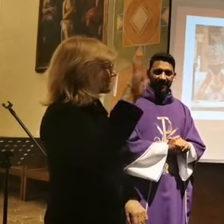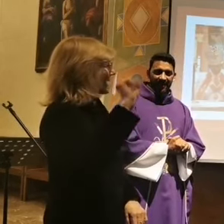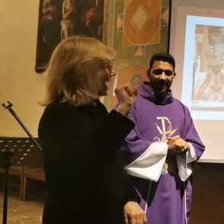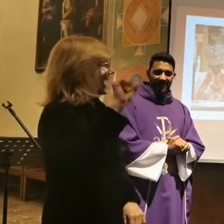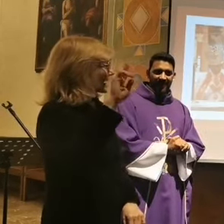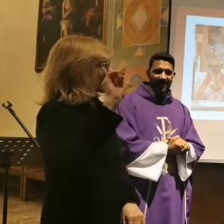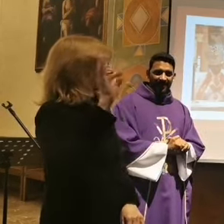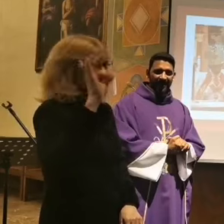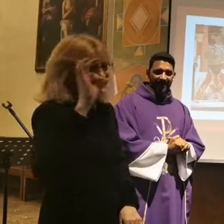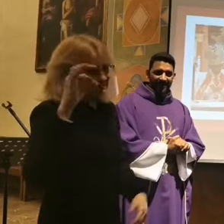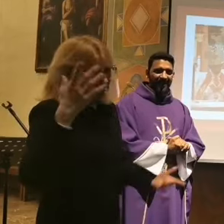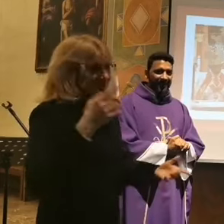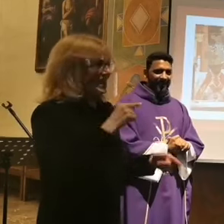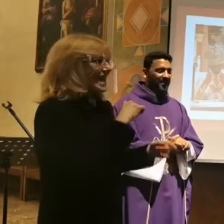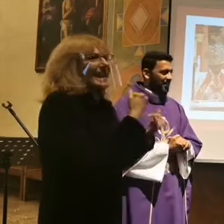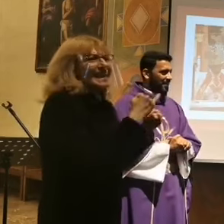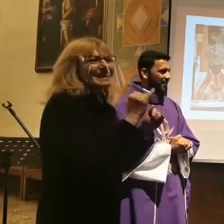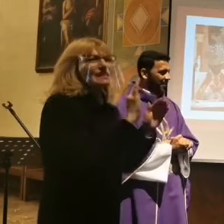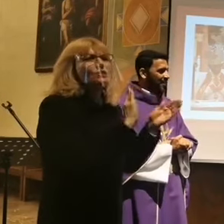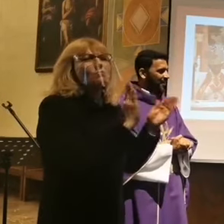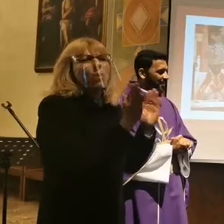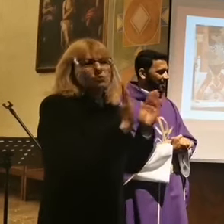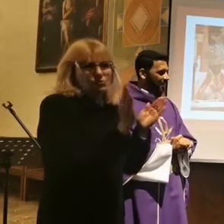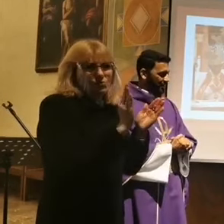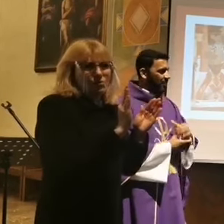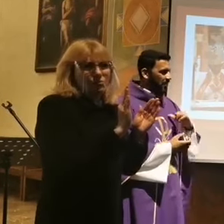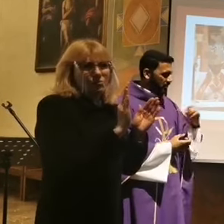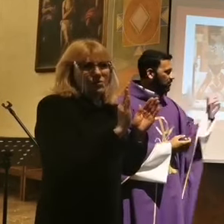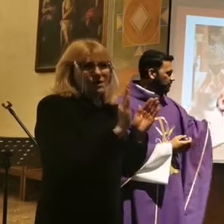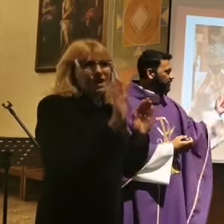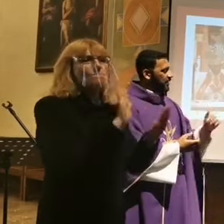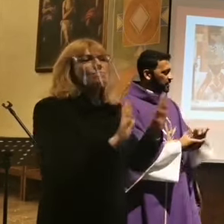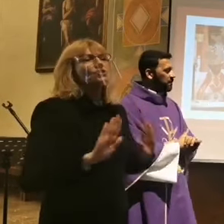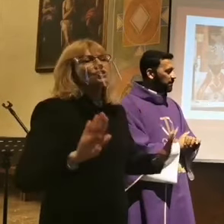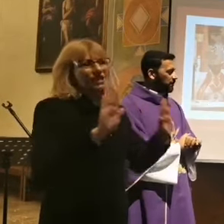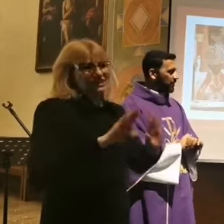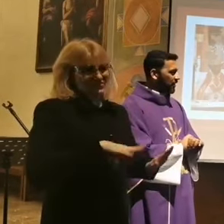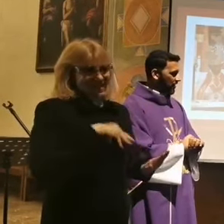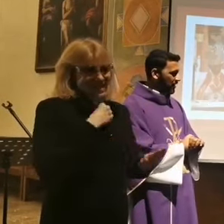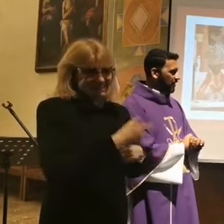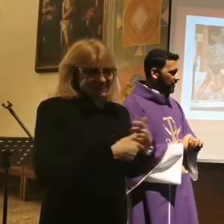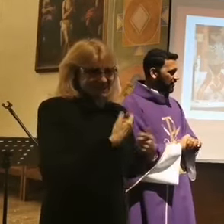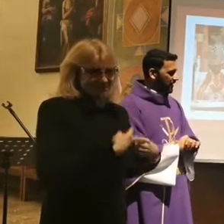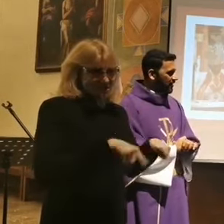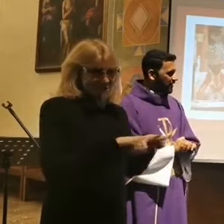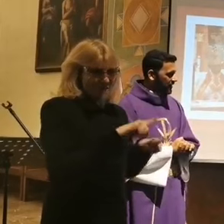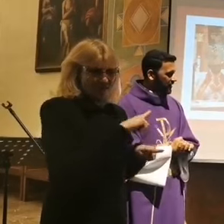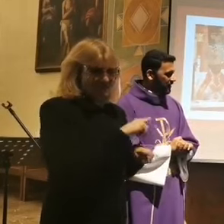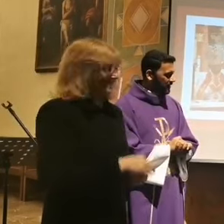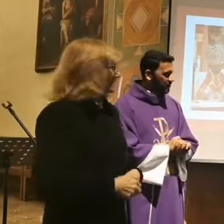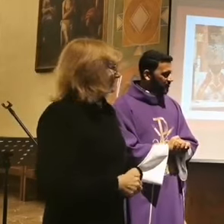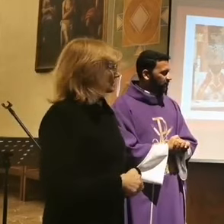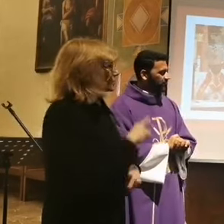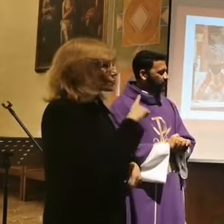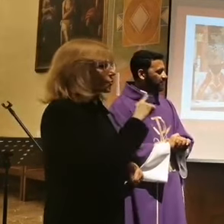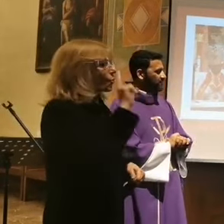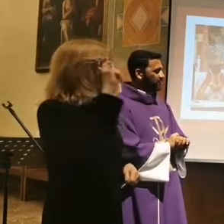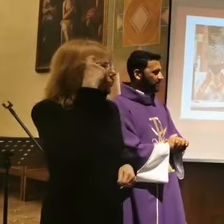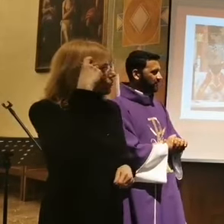Taki sposób odprawiania mszy. I ten to jest ryt, w którym przede